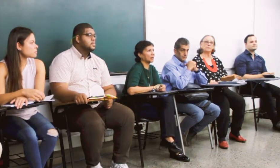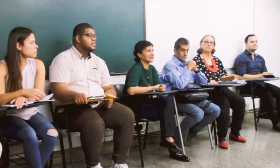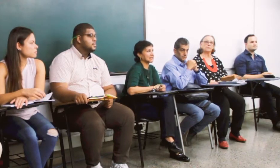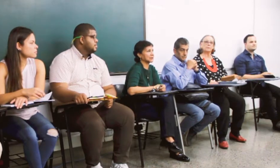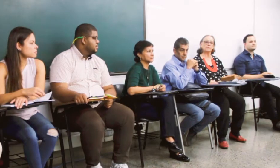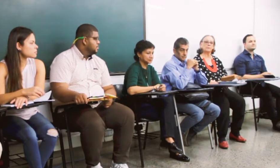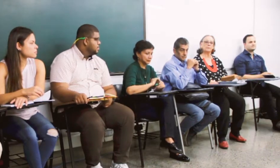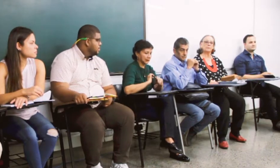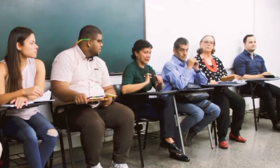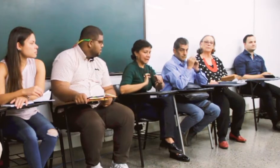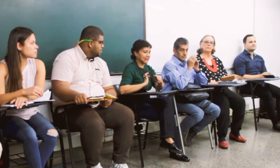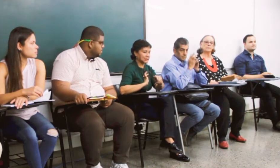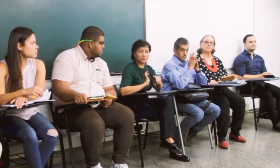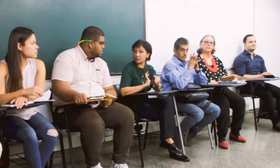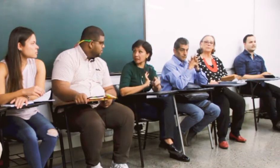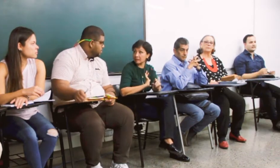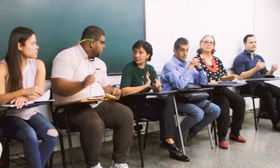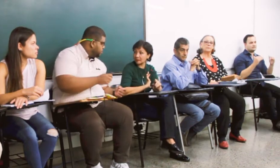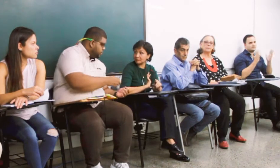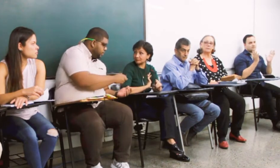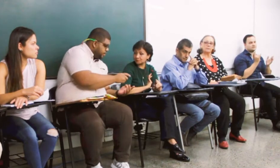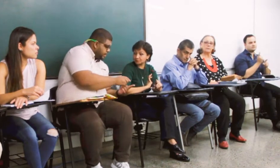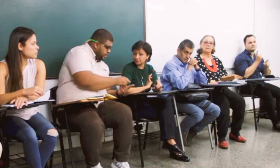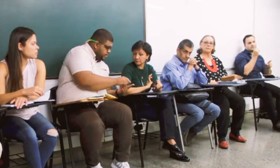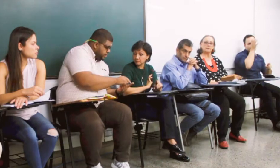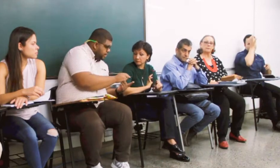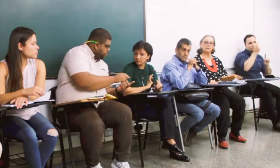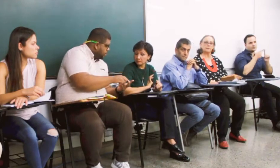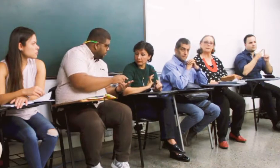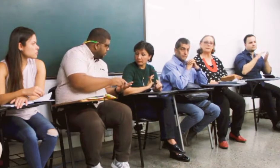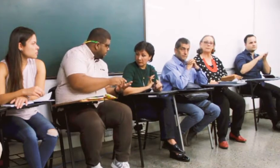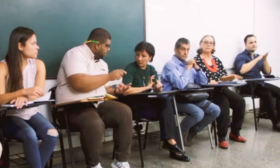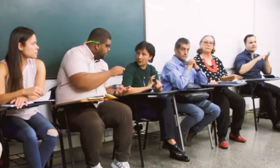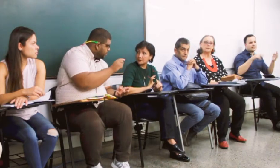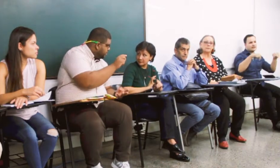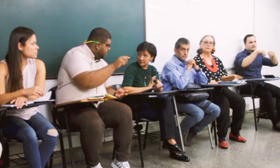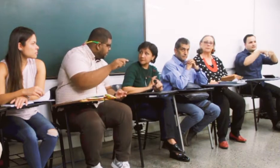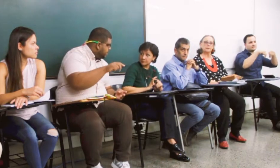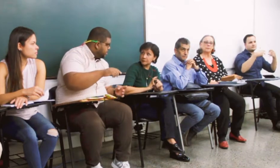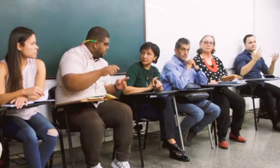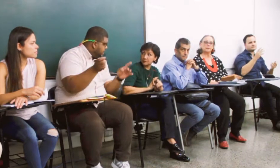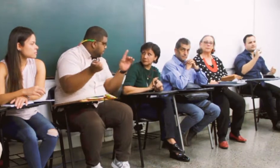la conversación. ¿Sí les parece?